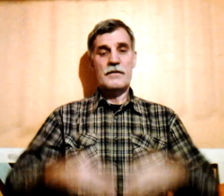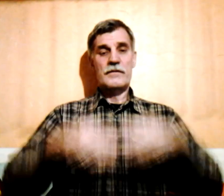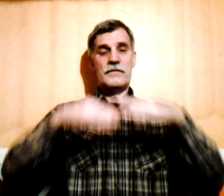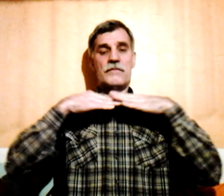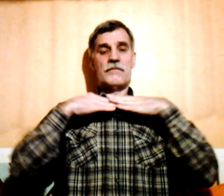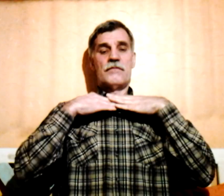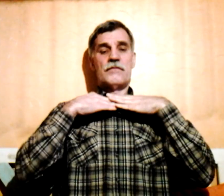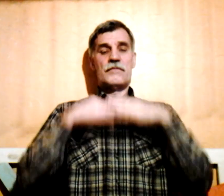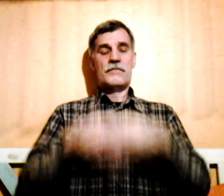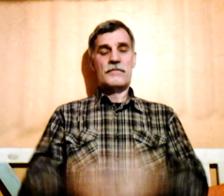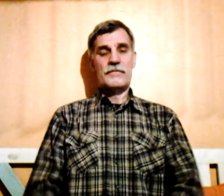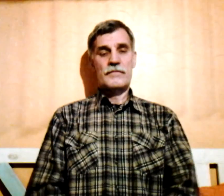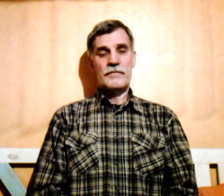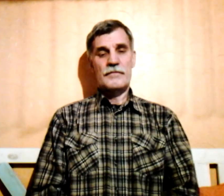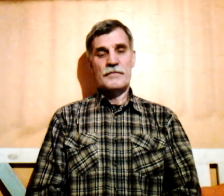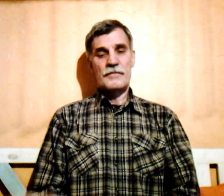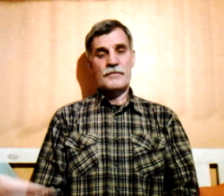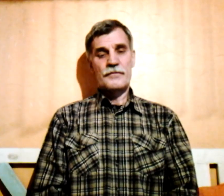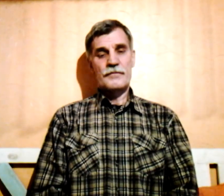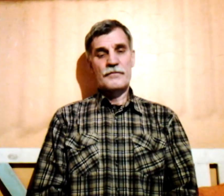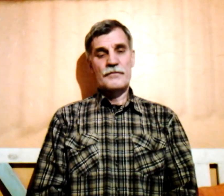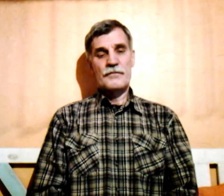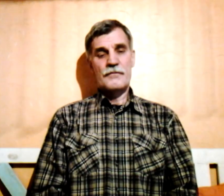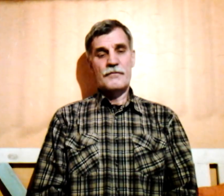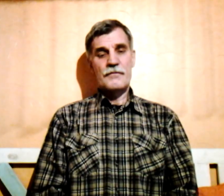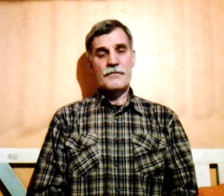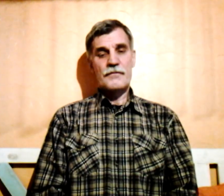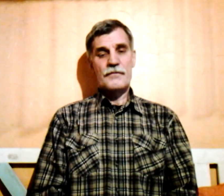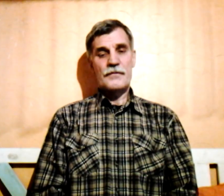Mosquito netting. Полог от комаров.